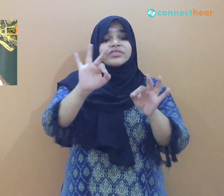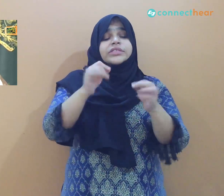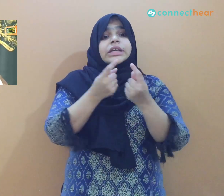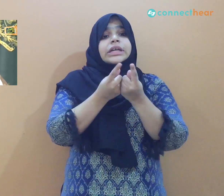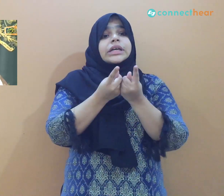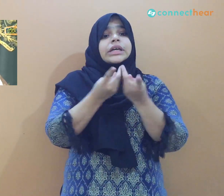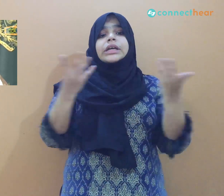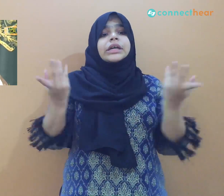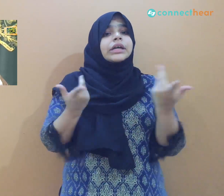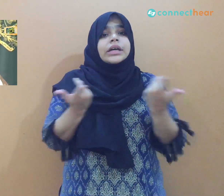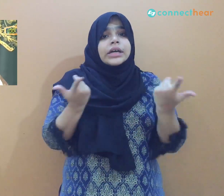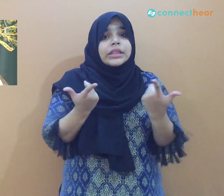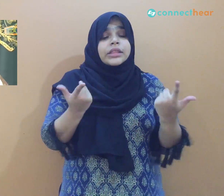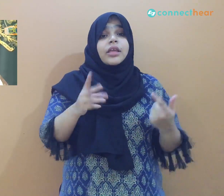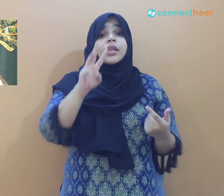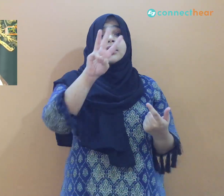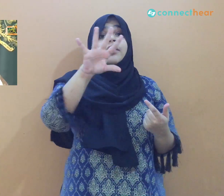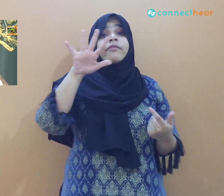ہیں,